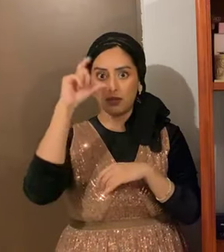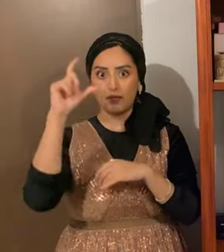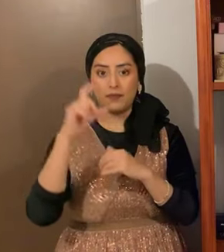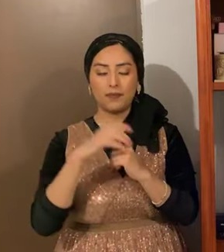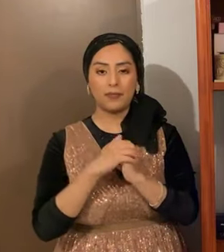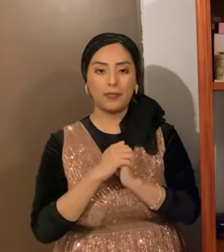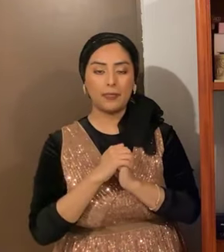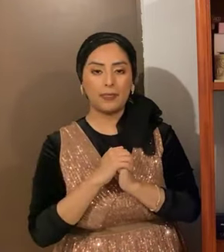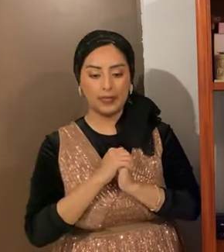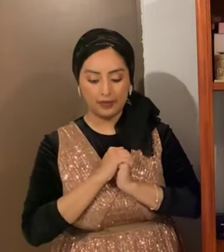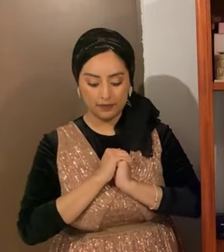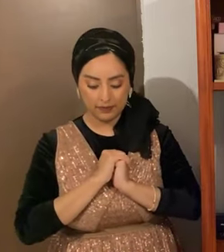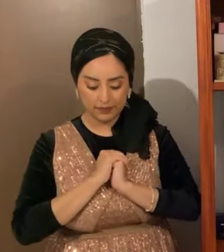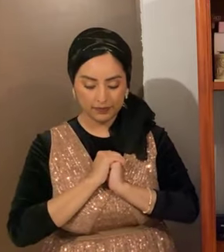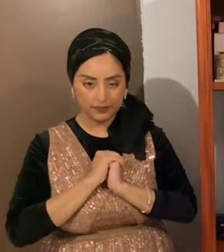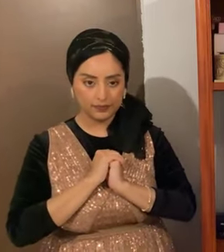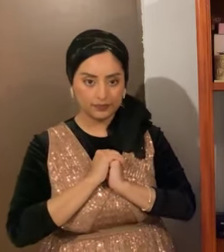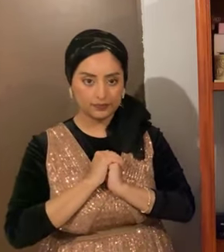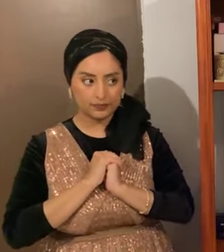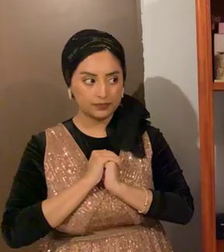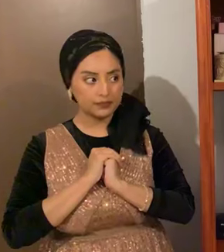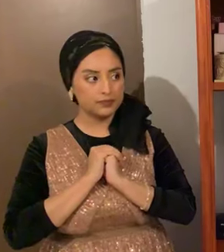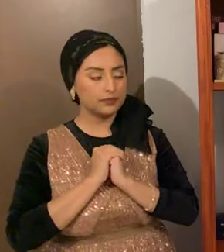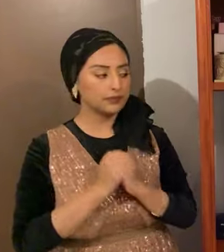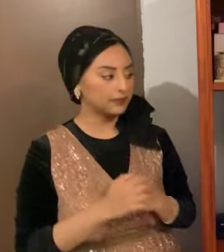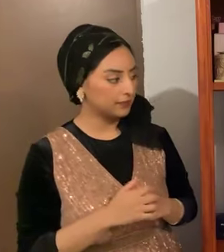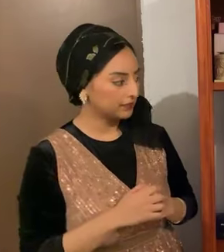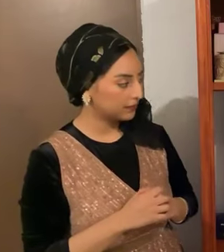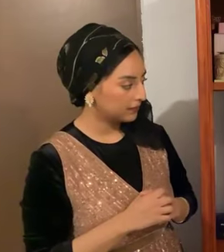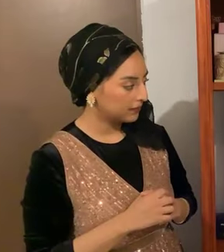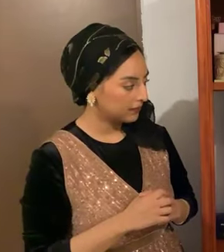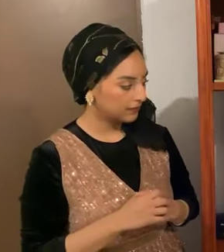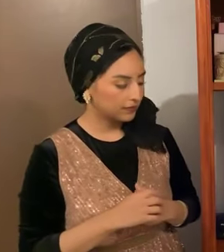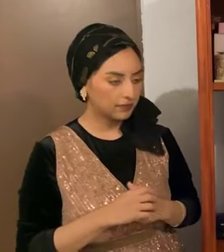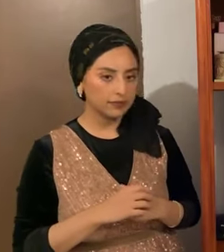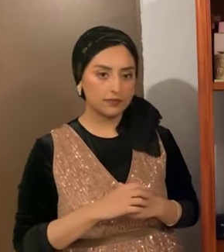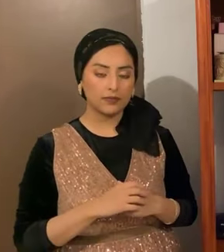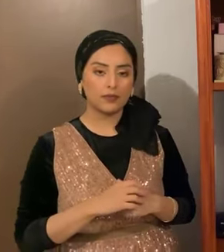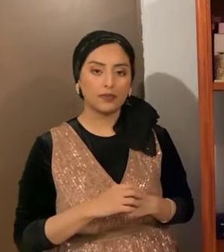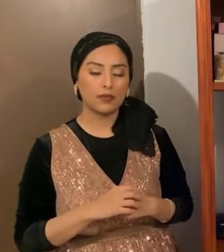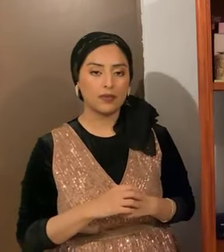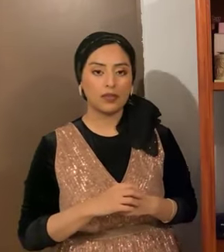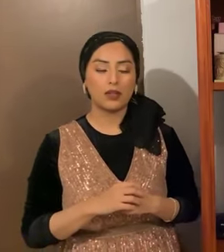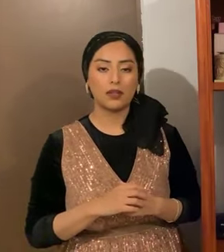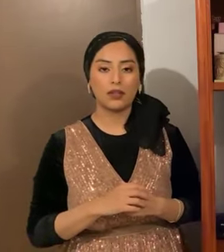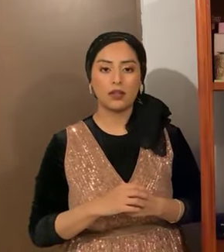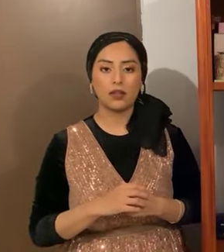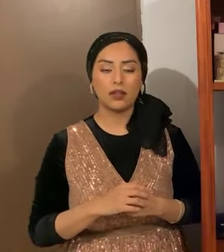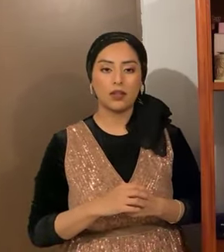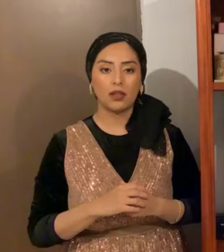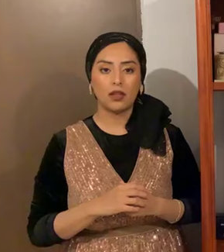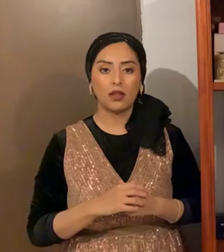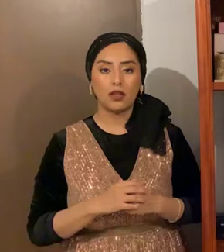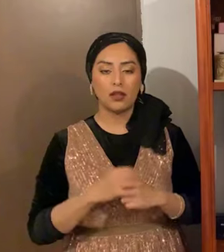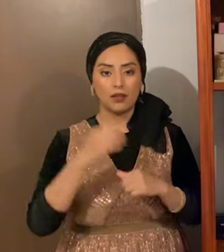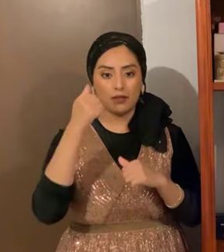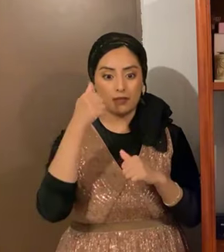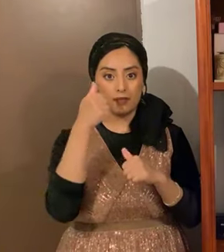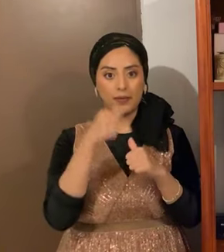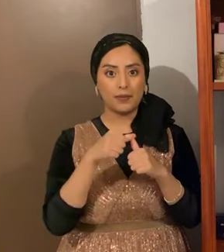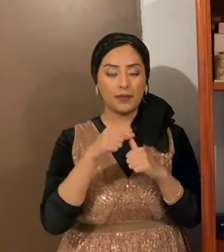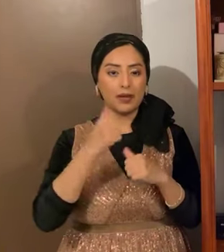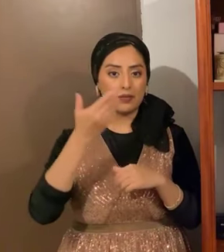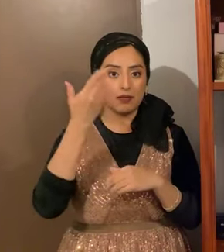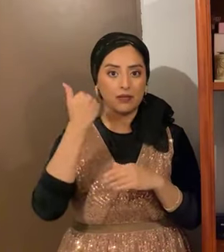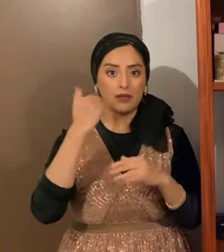tensiones en Medio Oriente y ahorita ¿cómo está? Es un hervidero y cambios geopolíticos globales significativos. Los acuerdos de Abraham